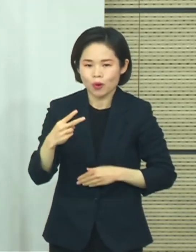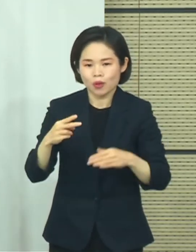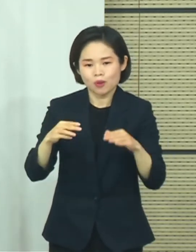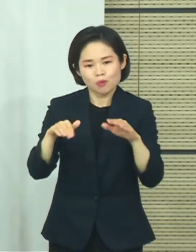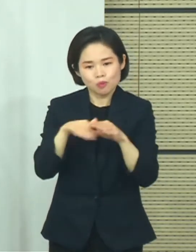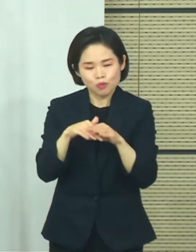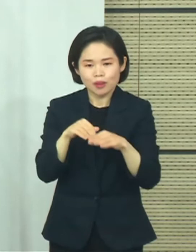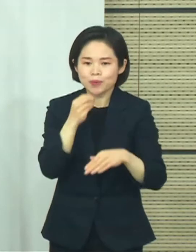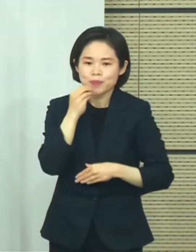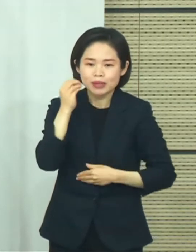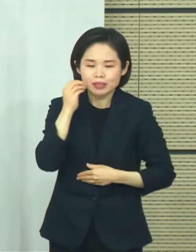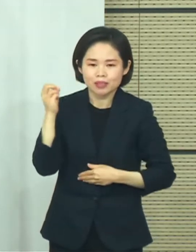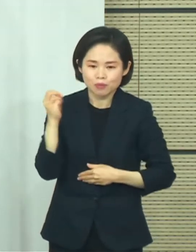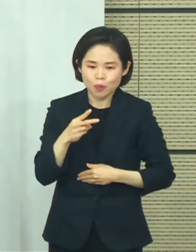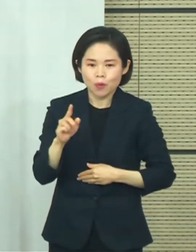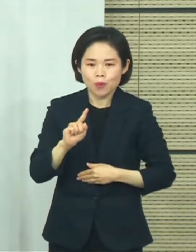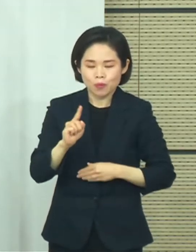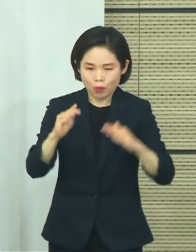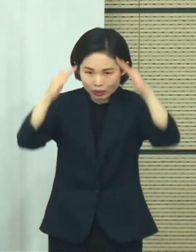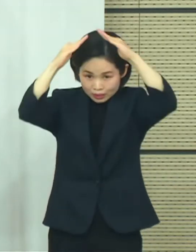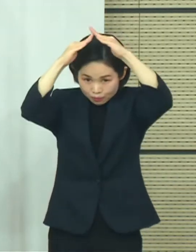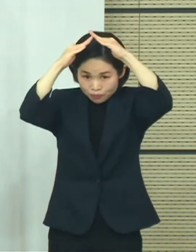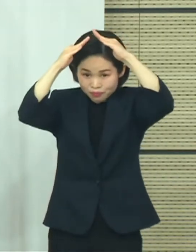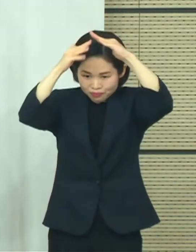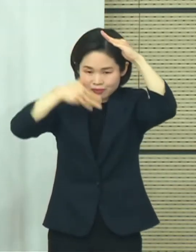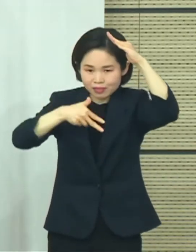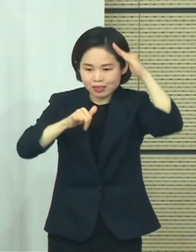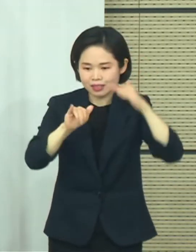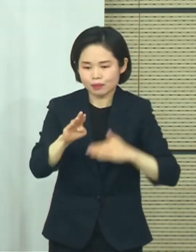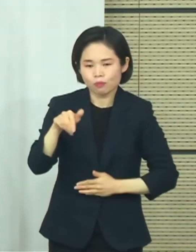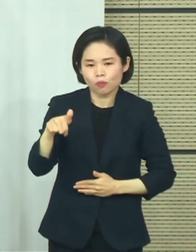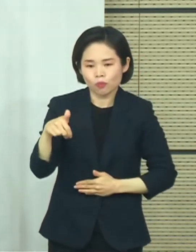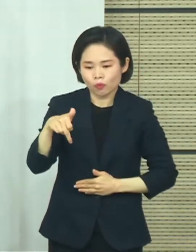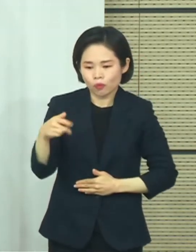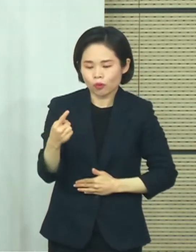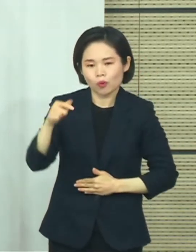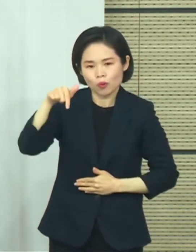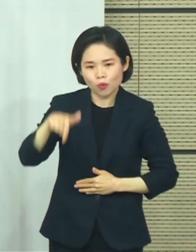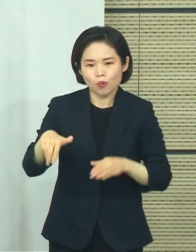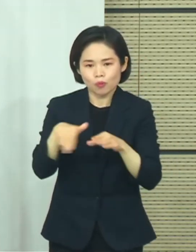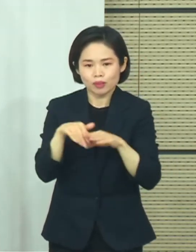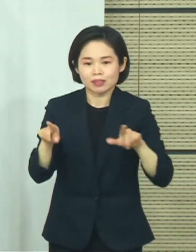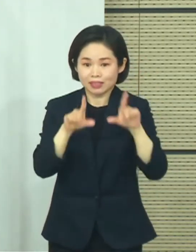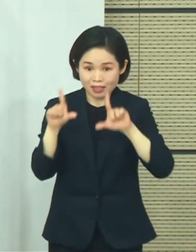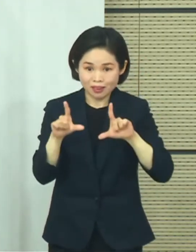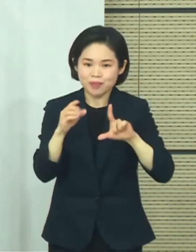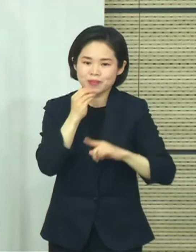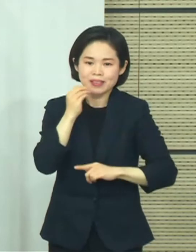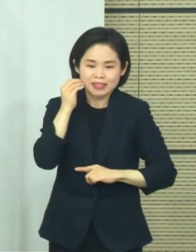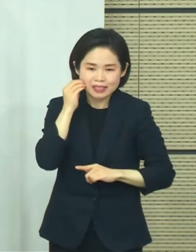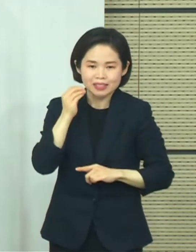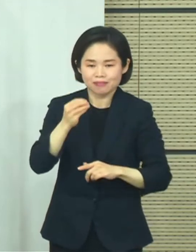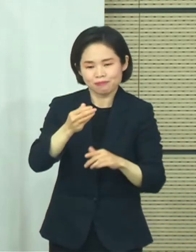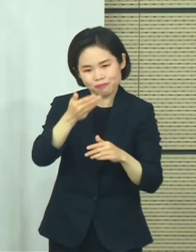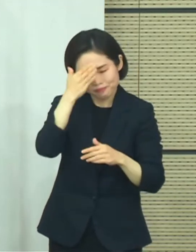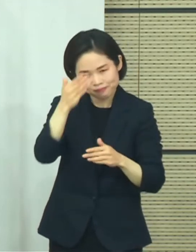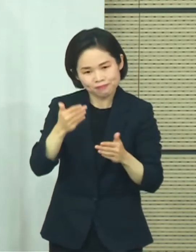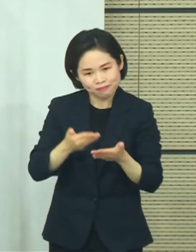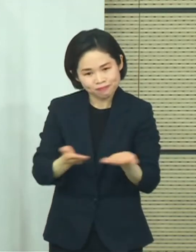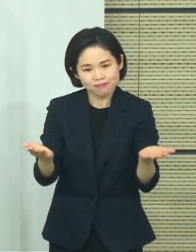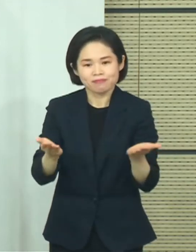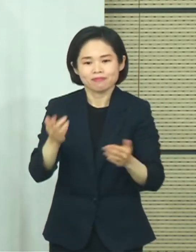통해 온라인 문화 컨텐츠의 무료 개방을 확대 제공합니다 또한 비대 면허로